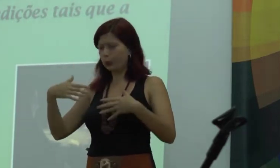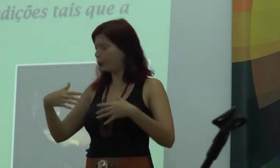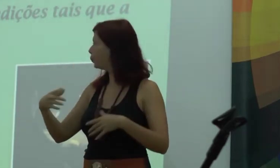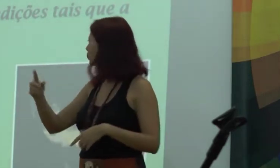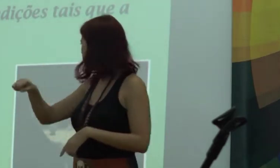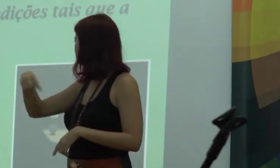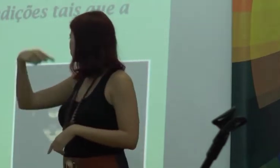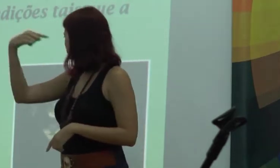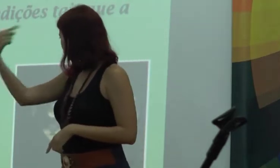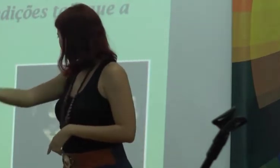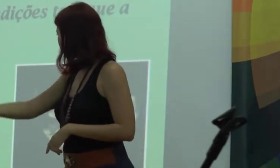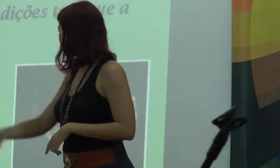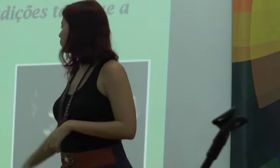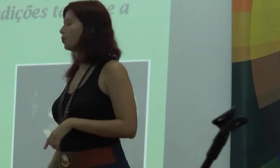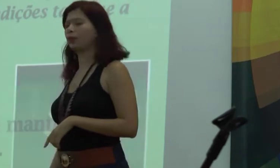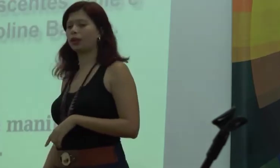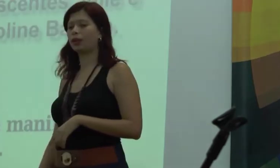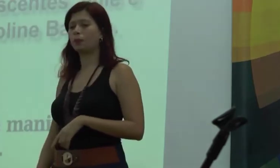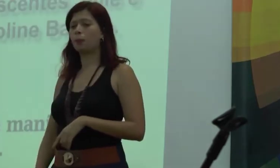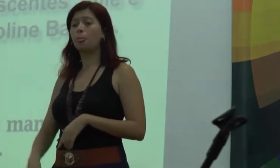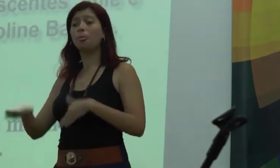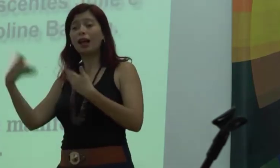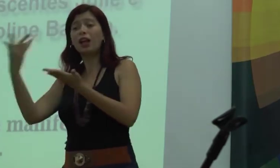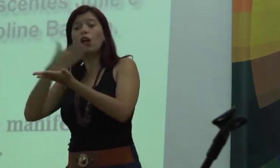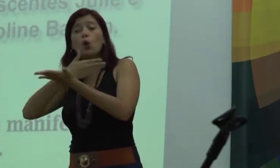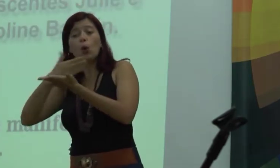era um fato.